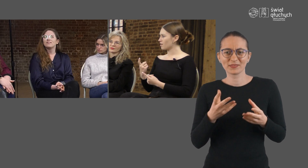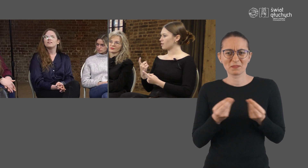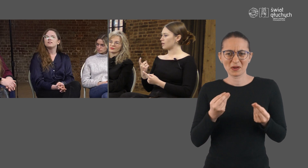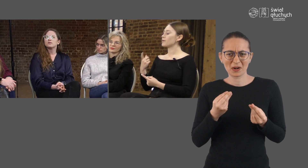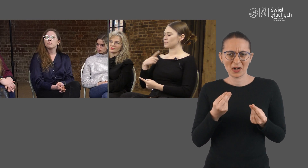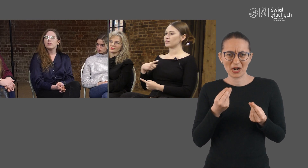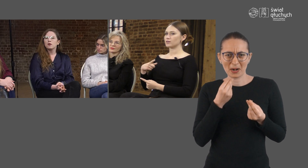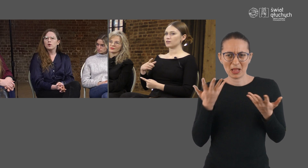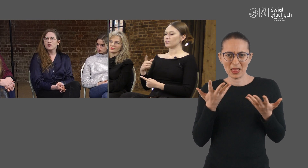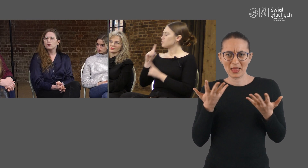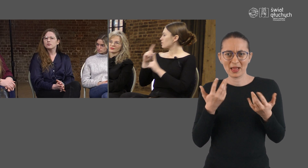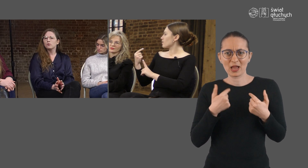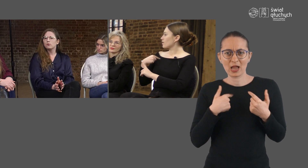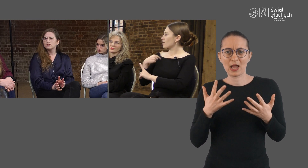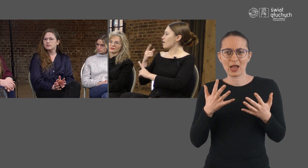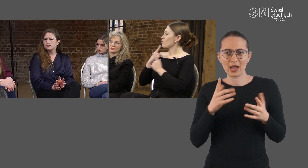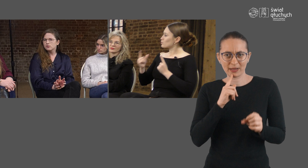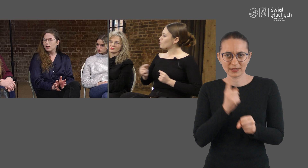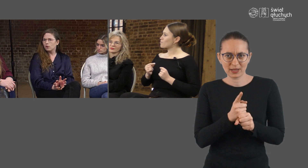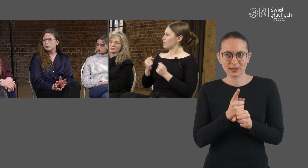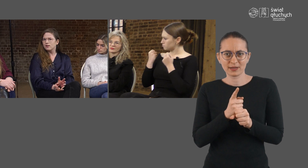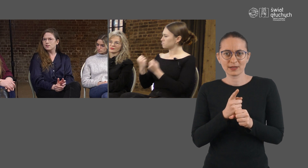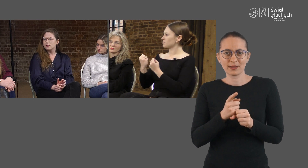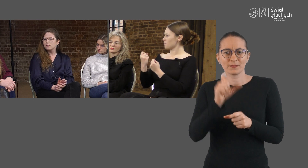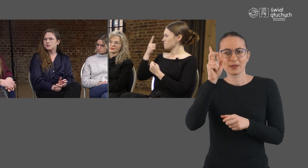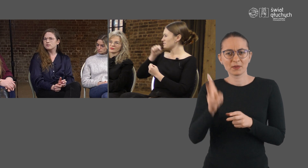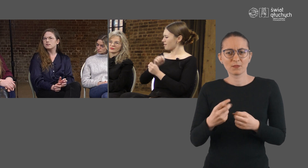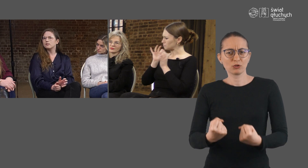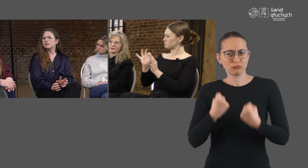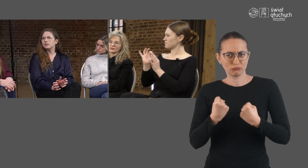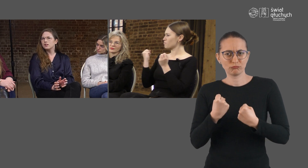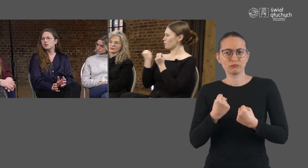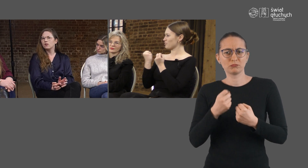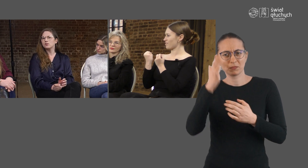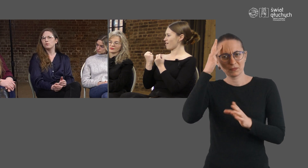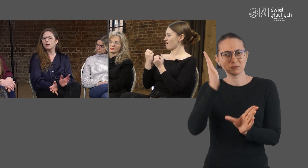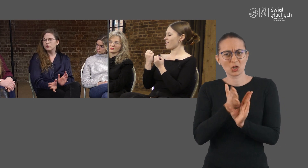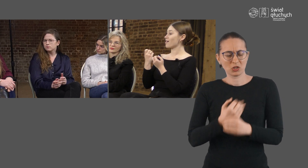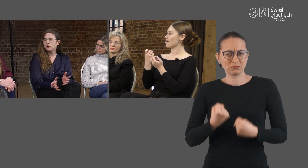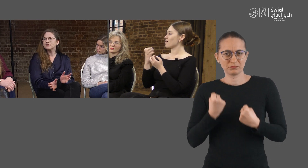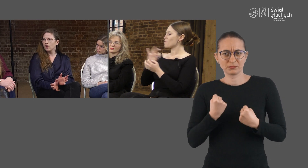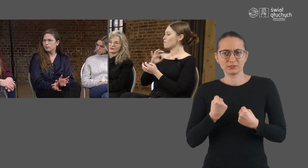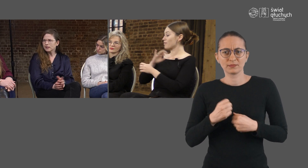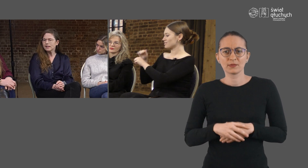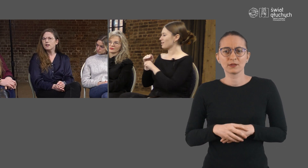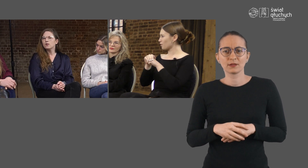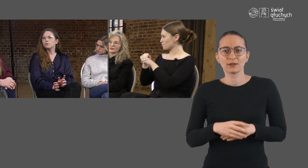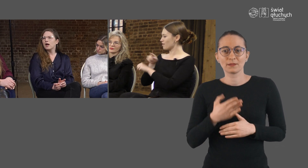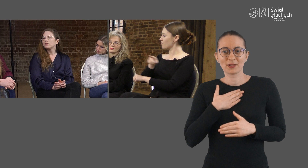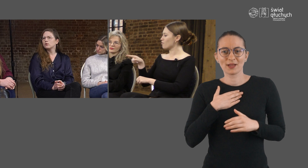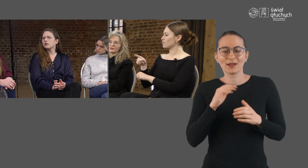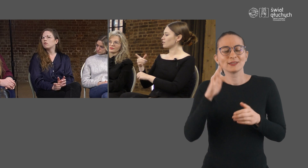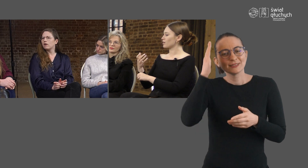Że ja byłam taką osobą silną psychicznie, więc jeśli chodzi o moich znajomych,